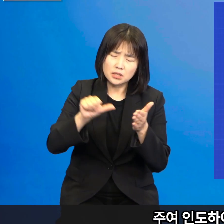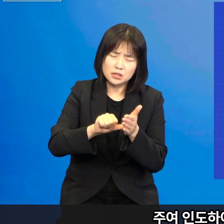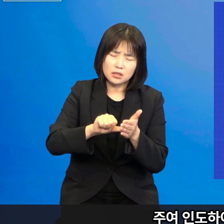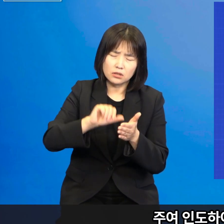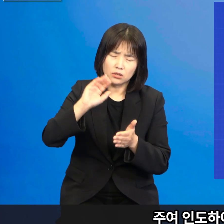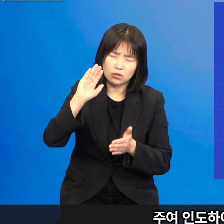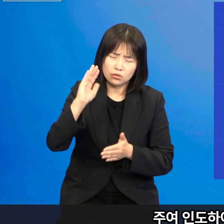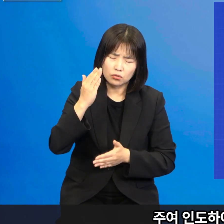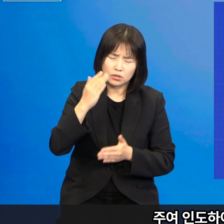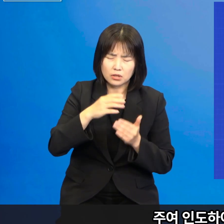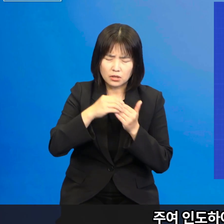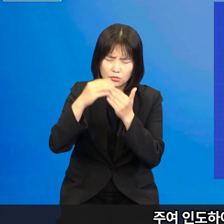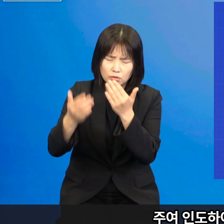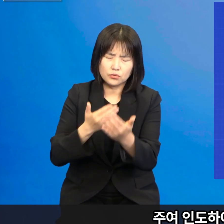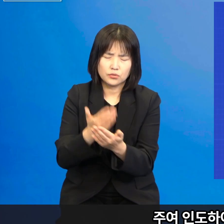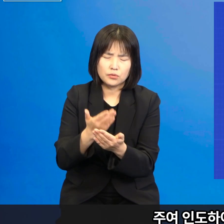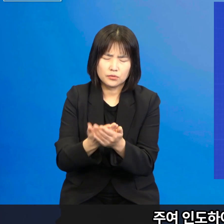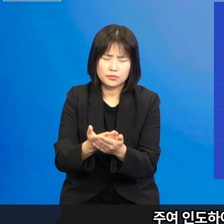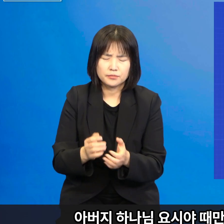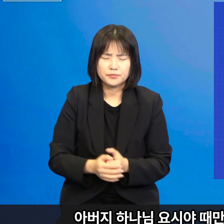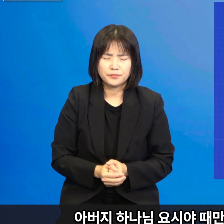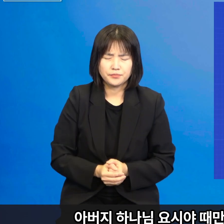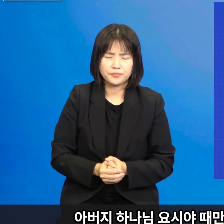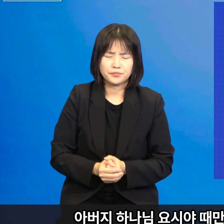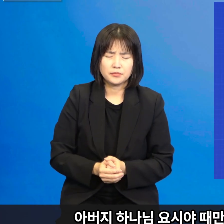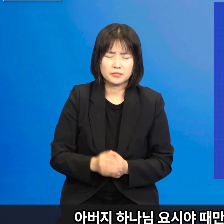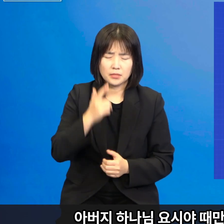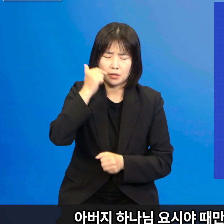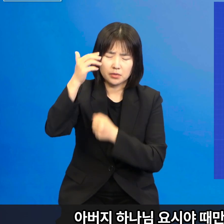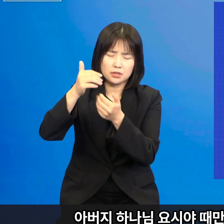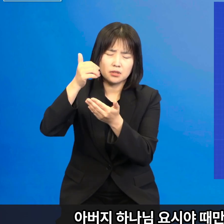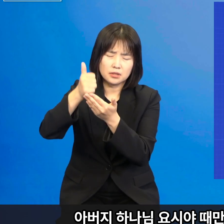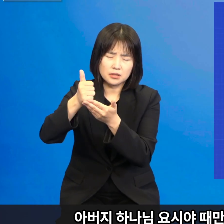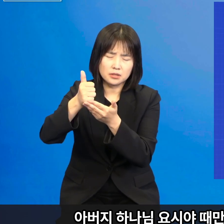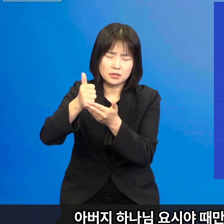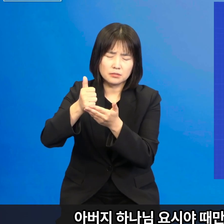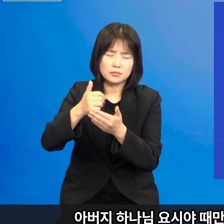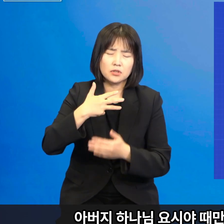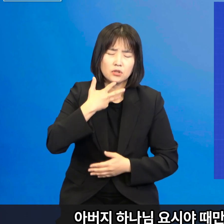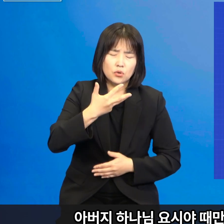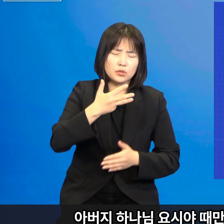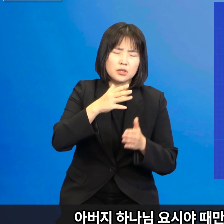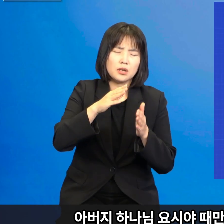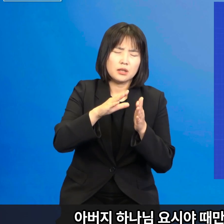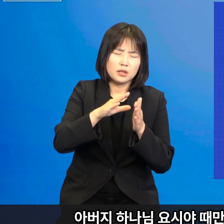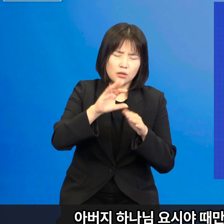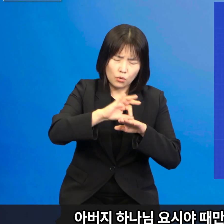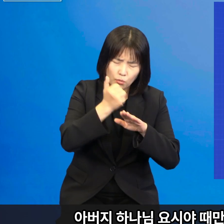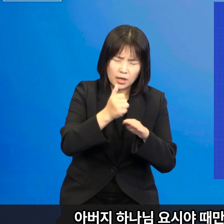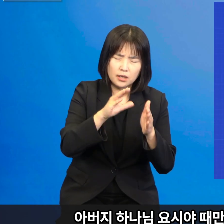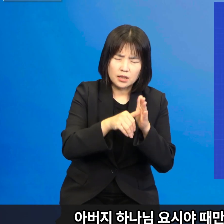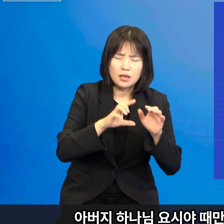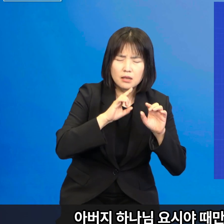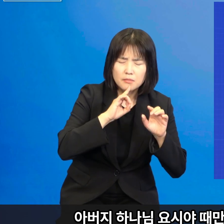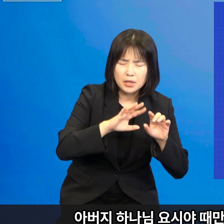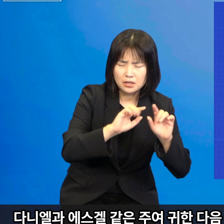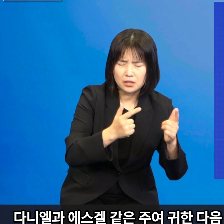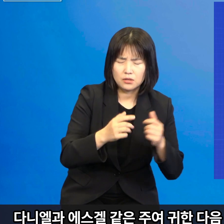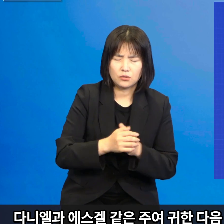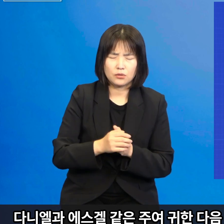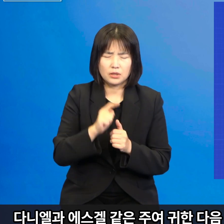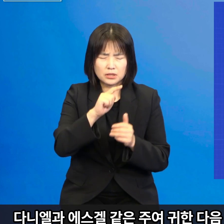있도록 주여 인도하여 주시옵소서. 아버지 하나님, 요시아 때만이 아니라 그 요시아 시기를